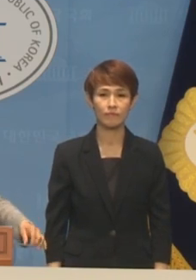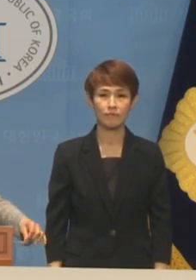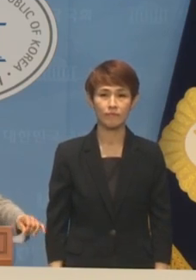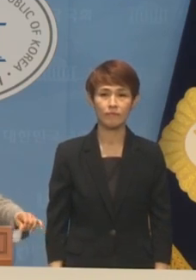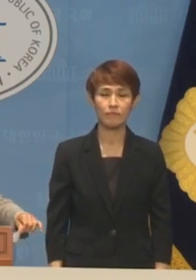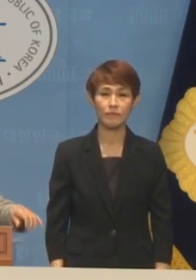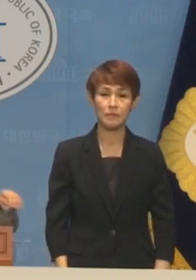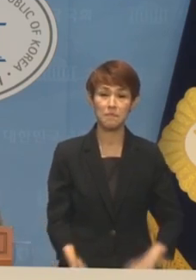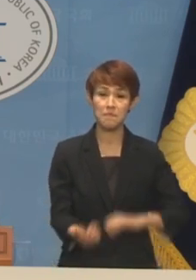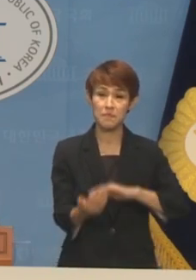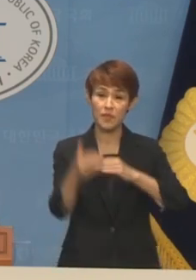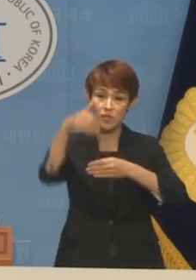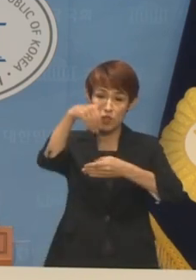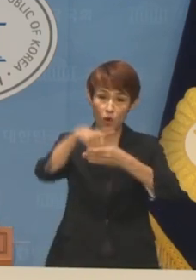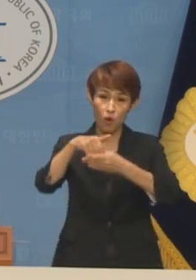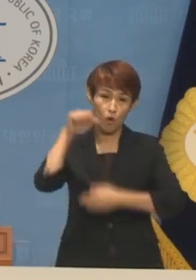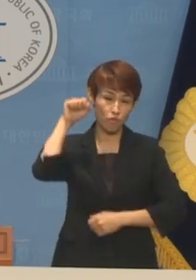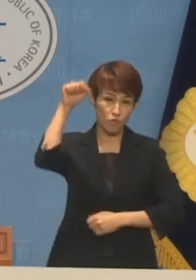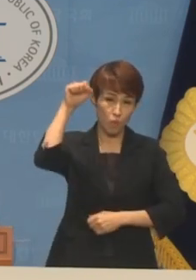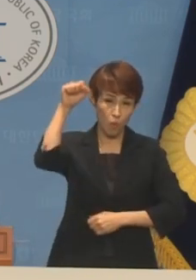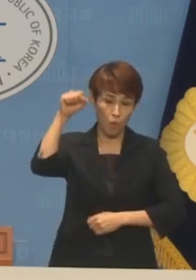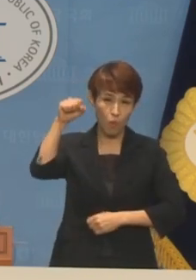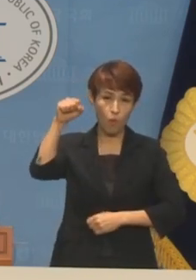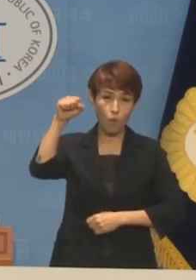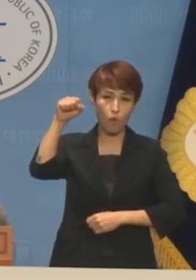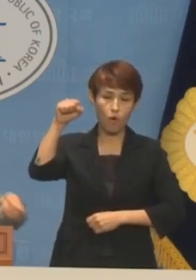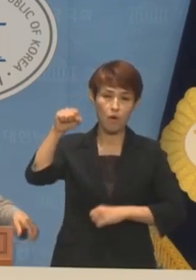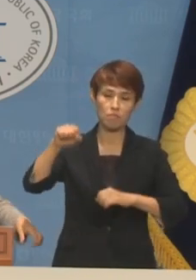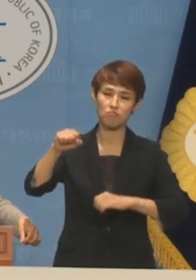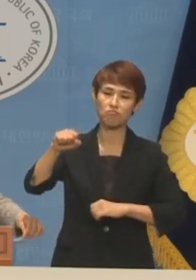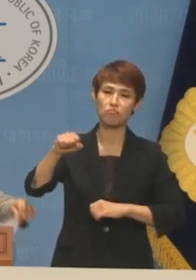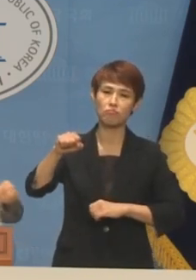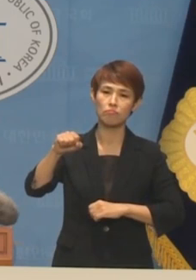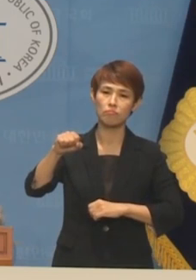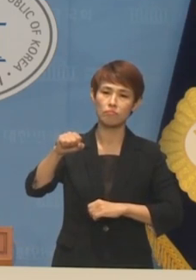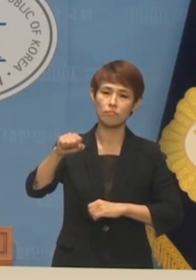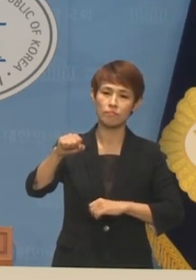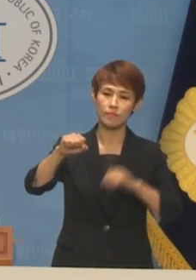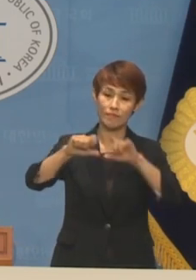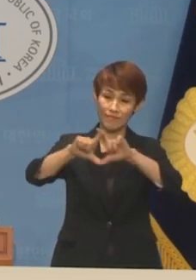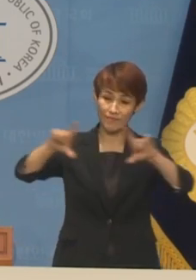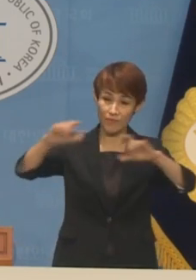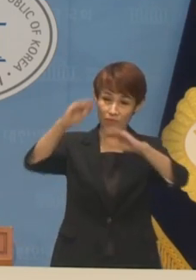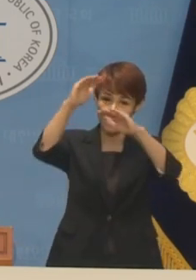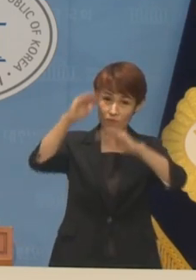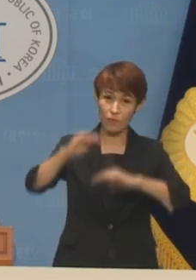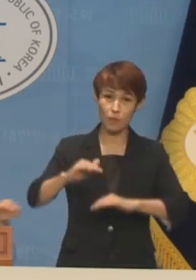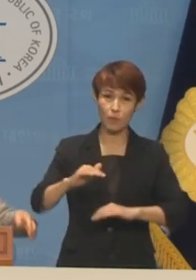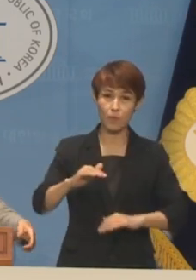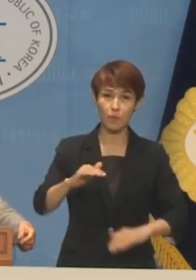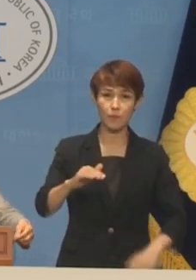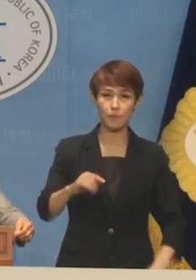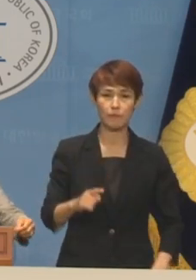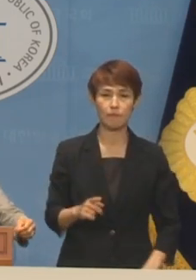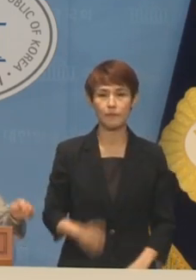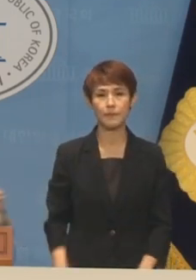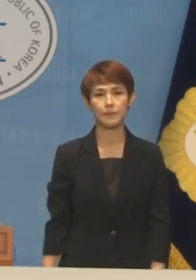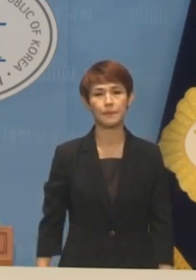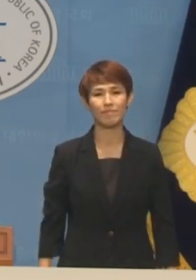사전 선거운동에 해당하지도 않는다고 결정했다가 잠깐만, 이게 잘못 넘어갔네.